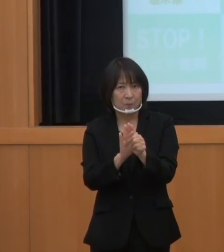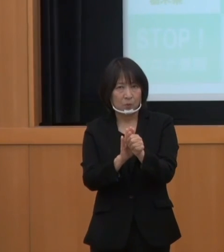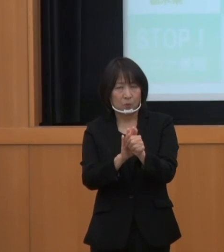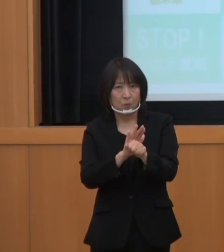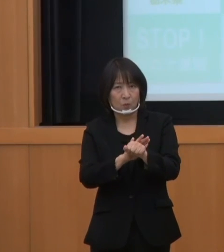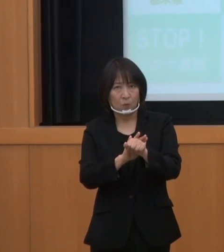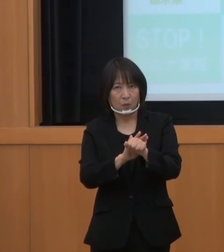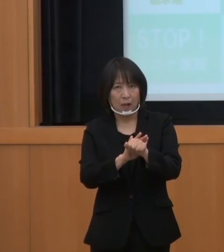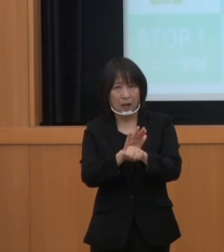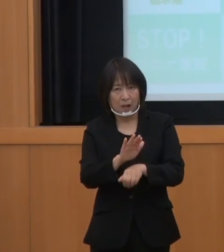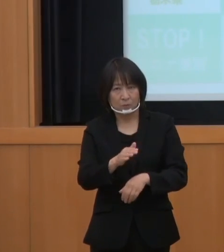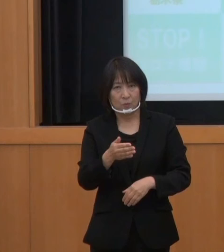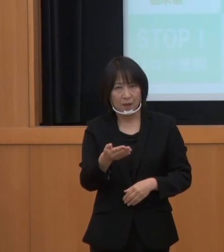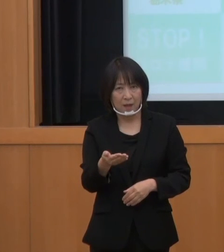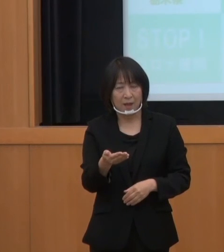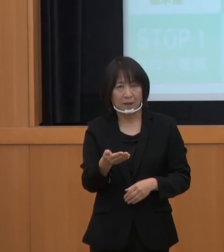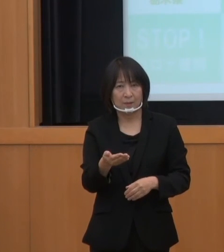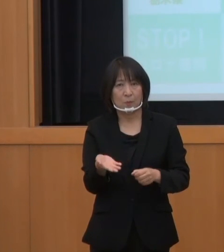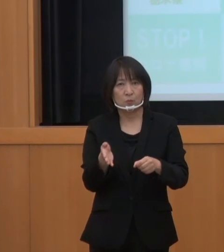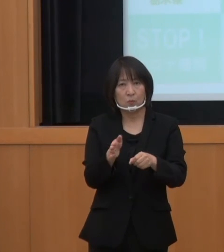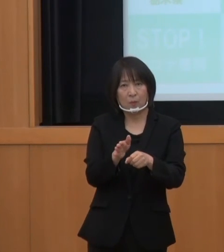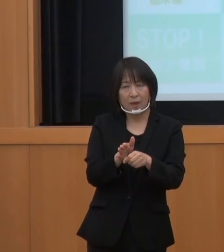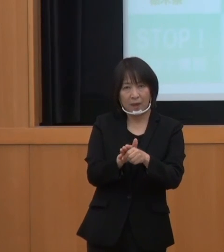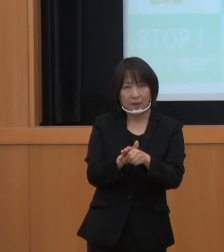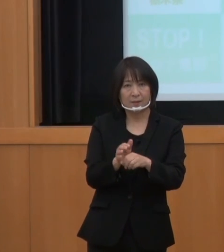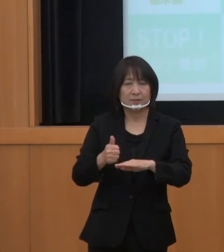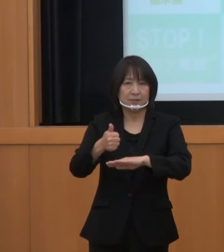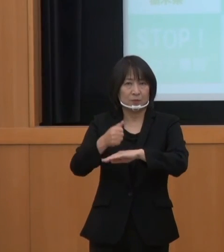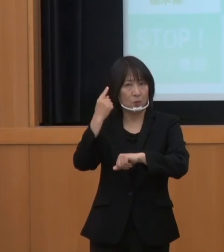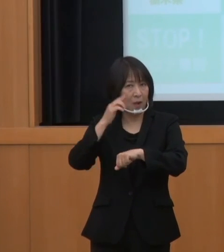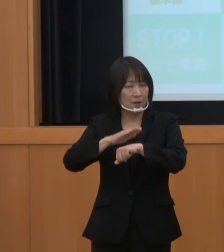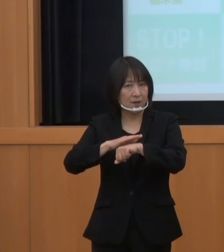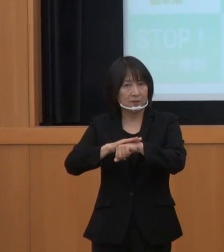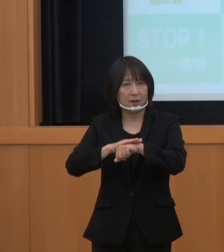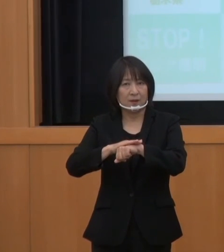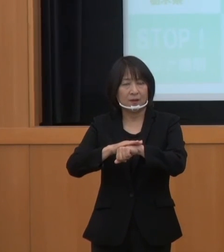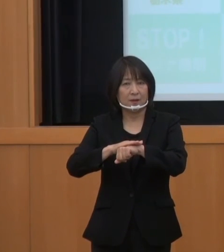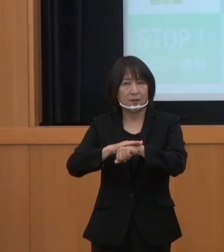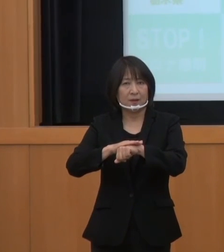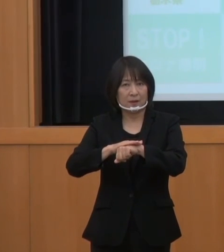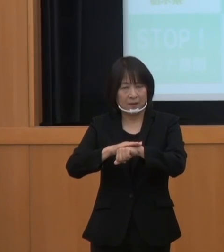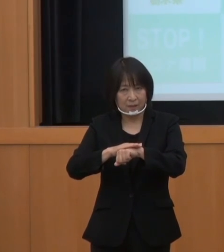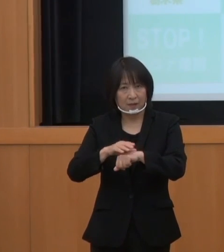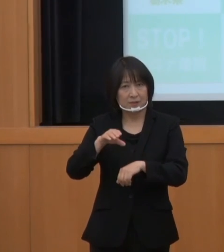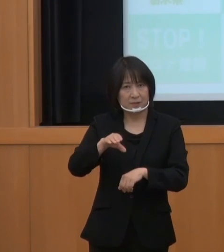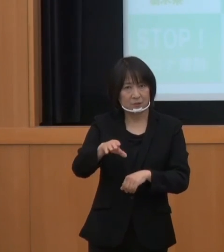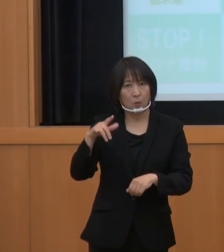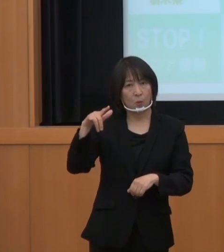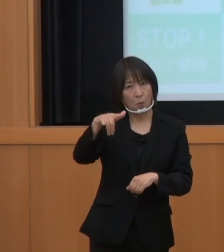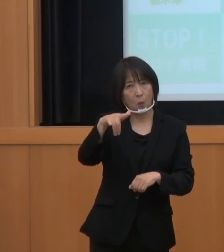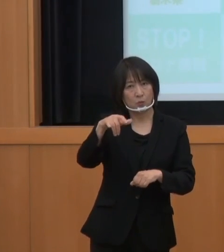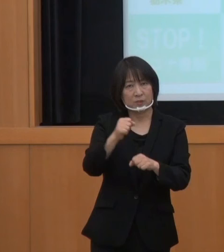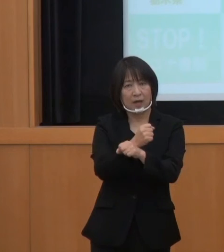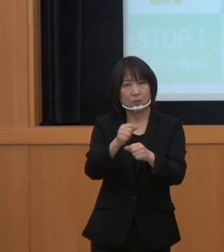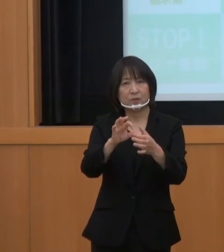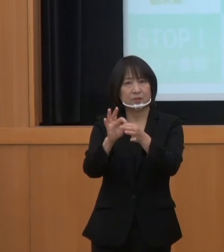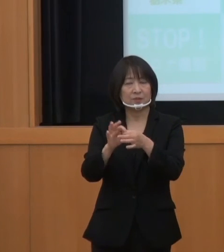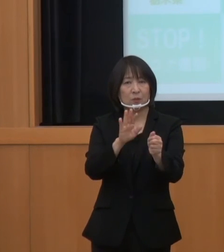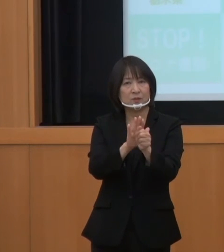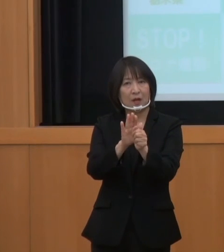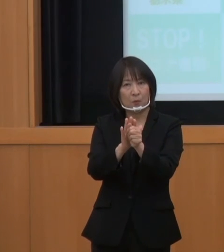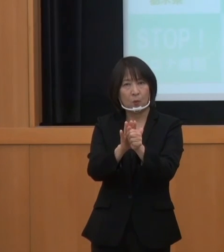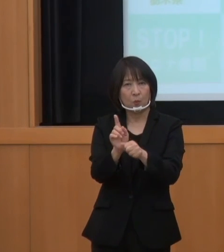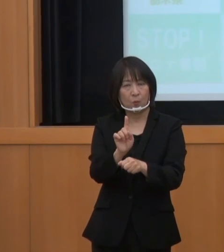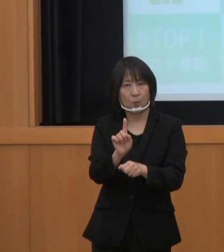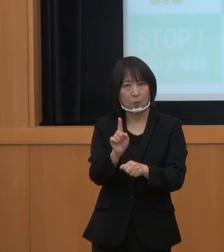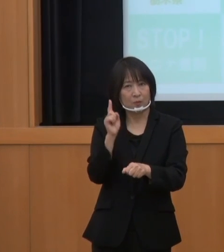など、そういったものも含めて知事のお考え、こういった自動車および航空産業についてのサポートをお考